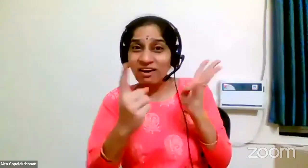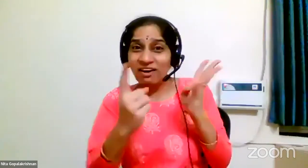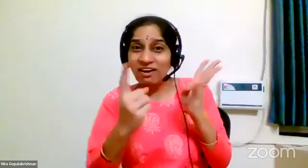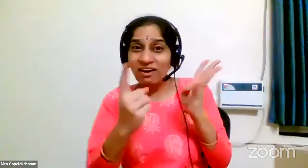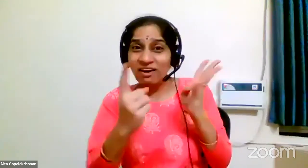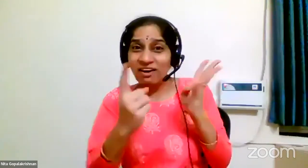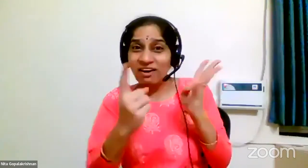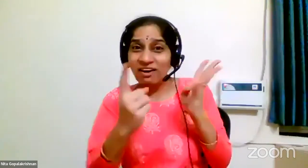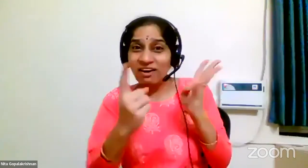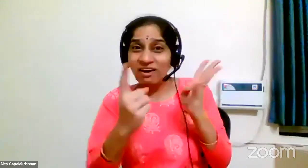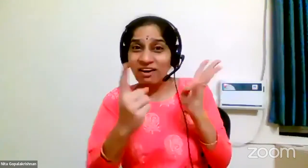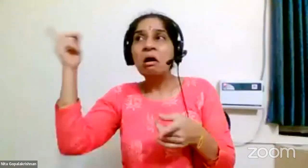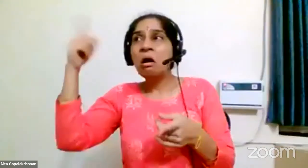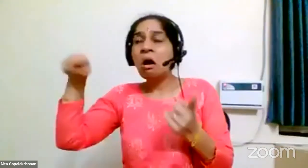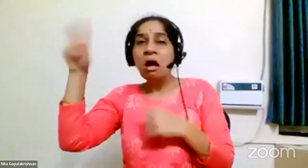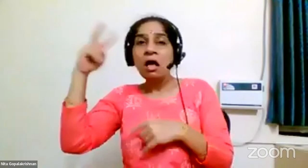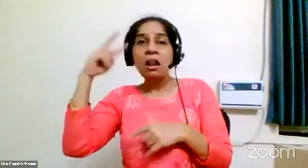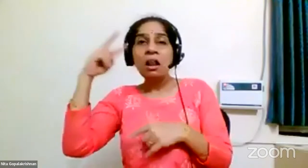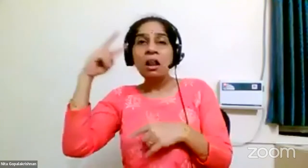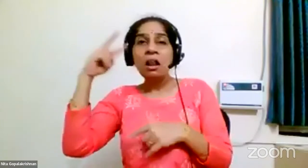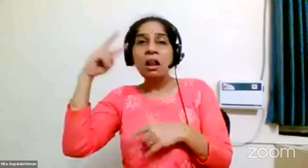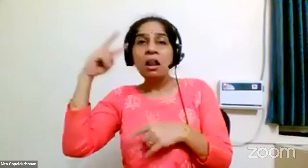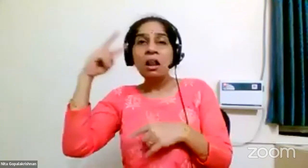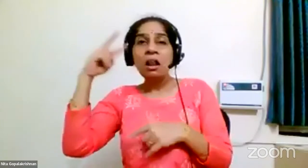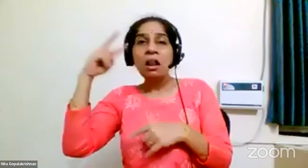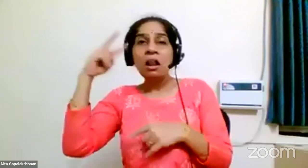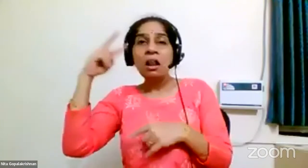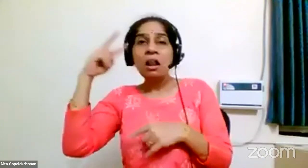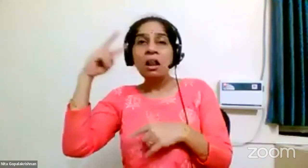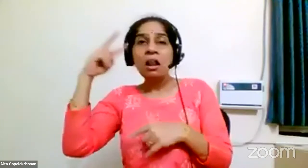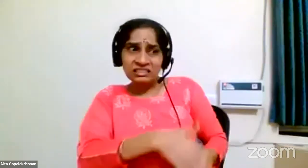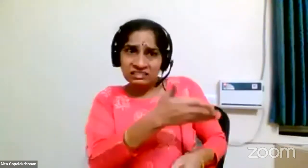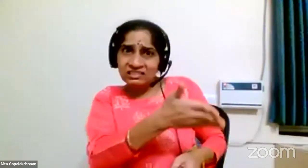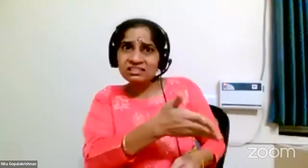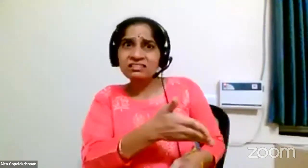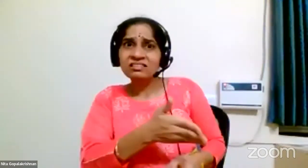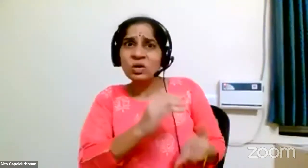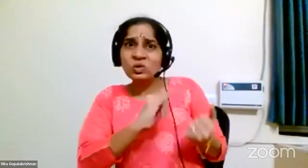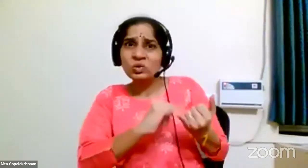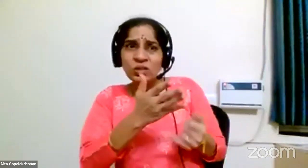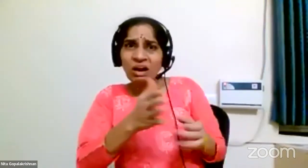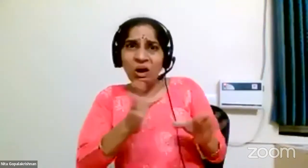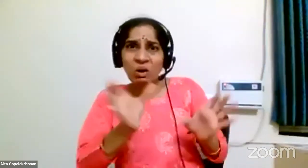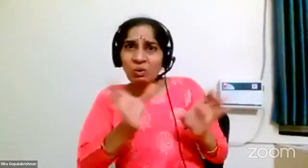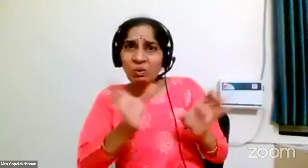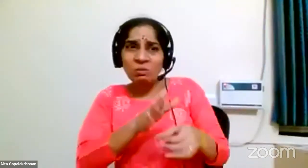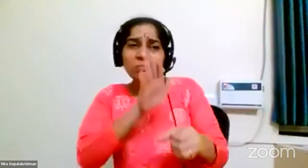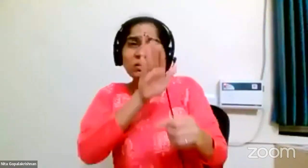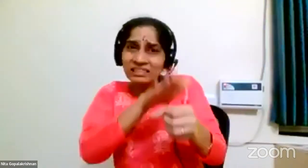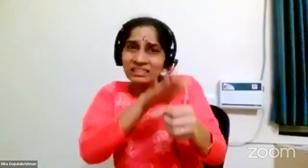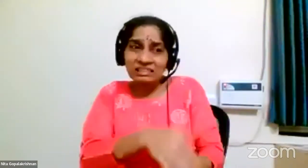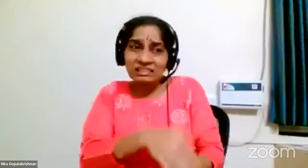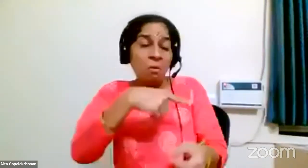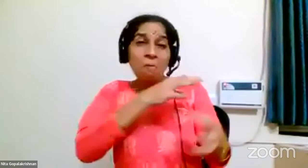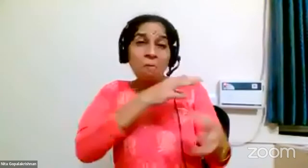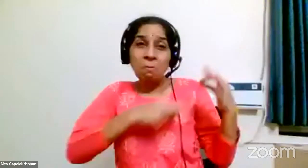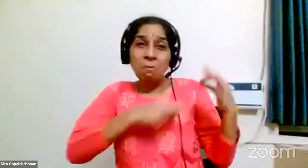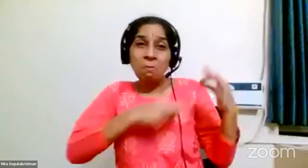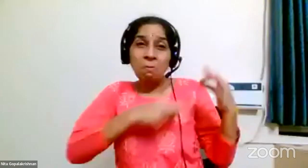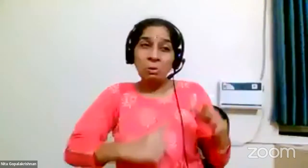है। किंतु भगवान यहाँ बहुत साफ साफ बता रहे हैं कि गुण और